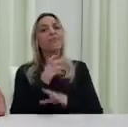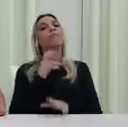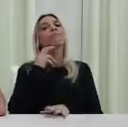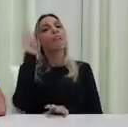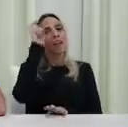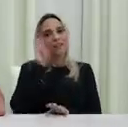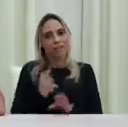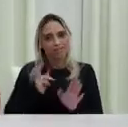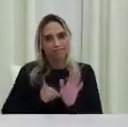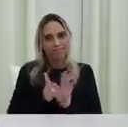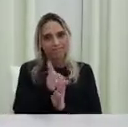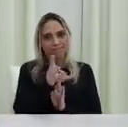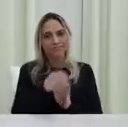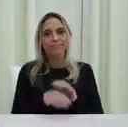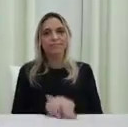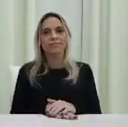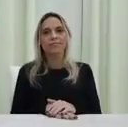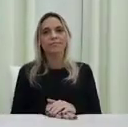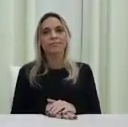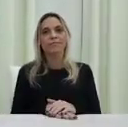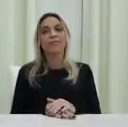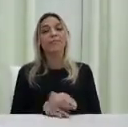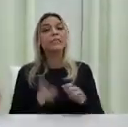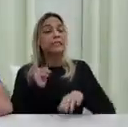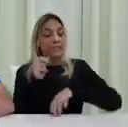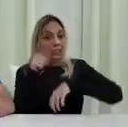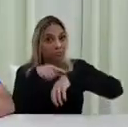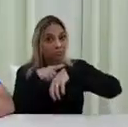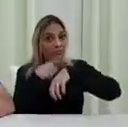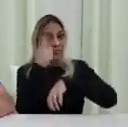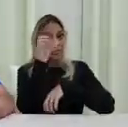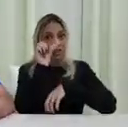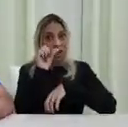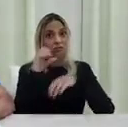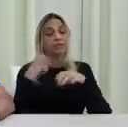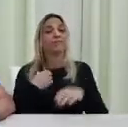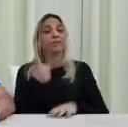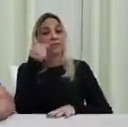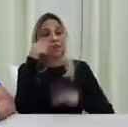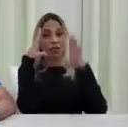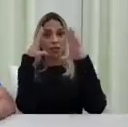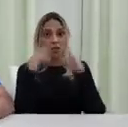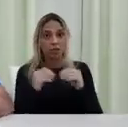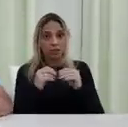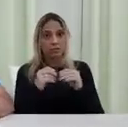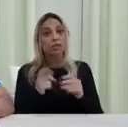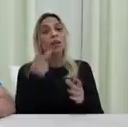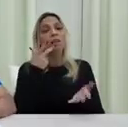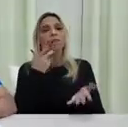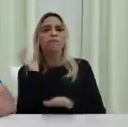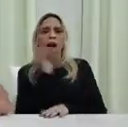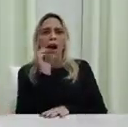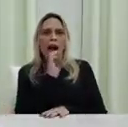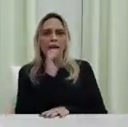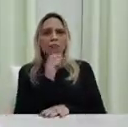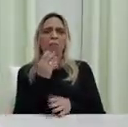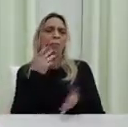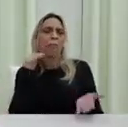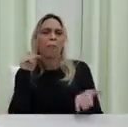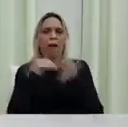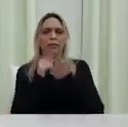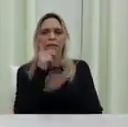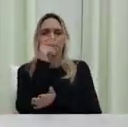quinta-feira, às 19 horas, 7 da noite. E vamos aqui, rapidamente, no máximo 15